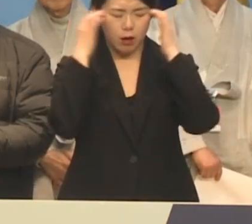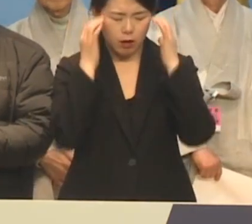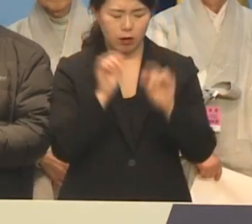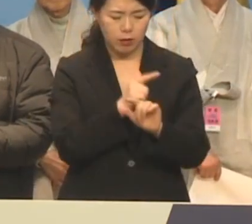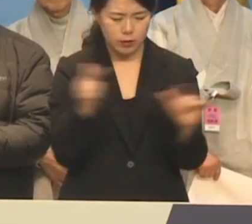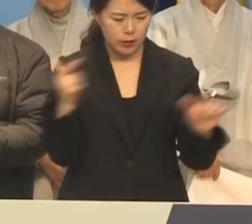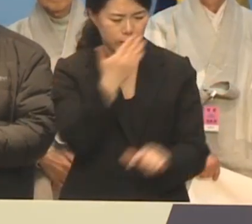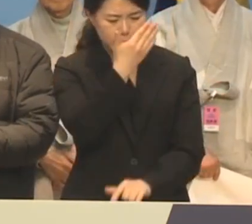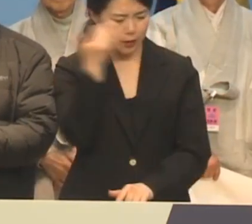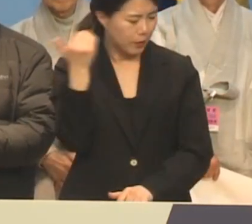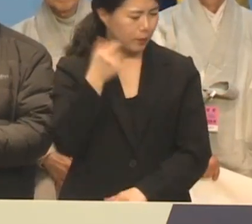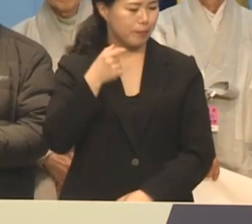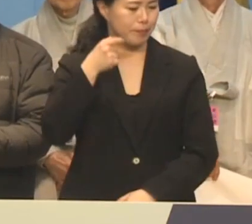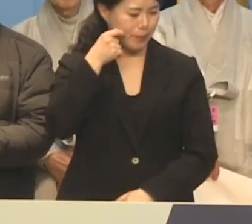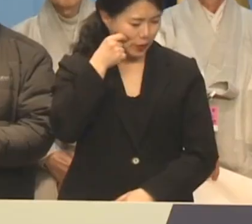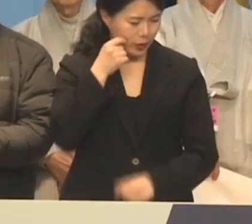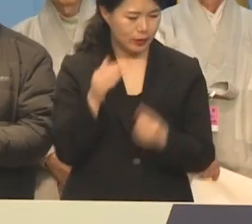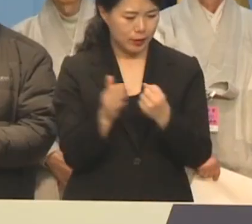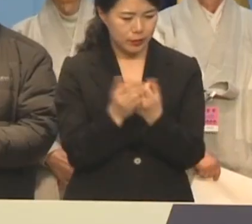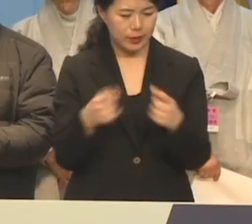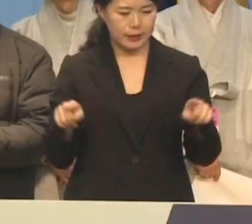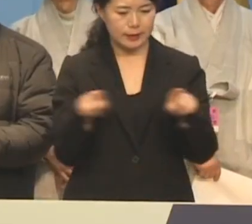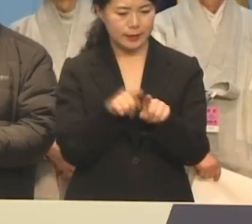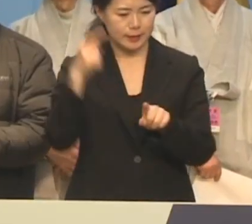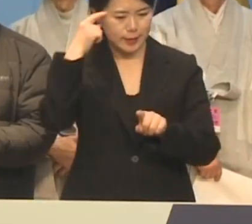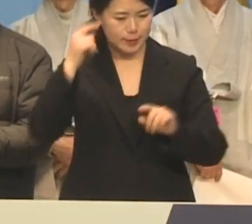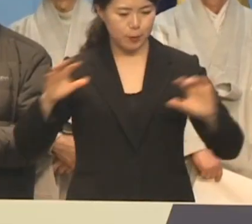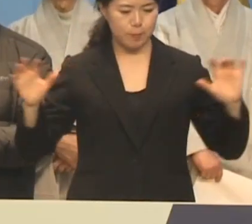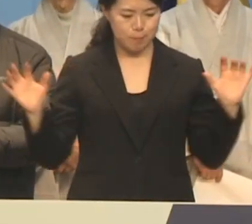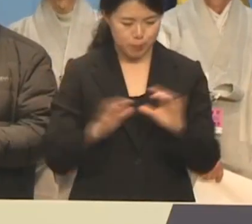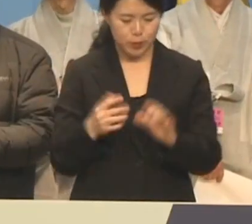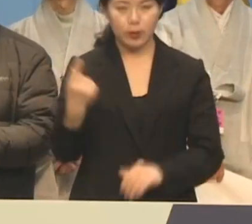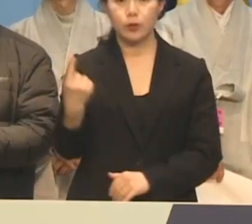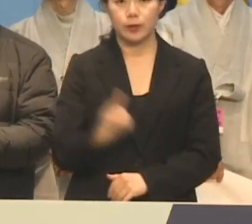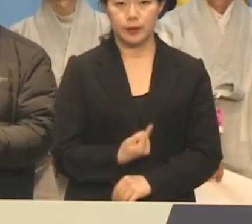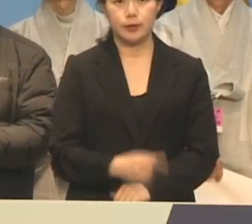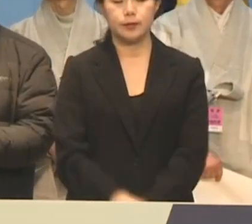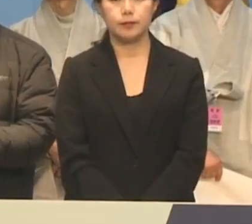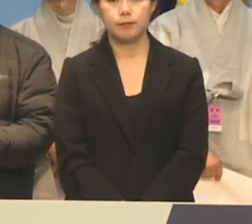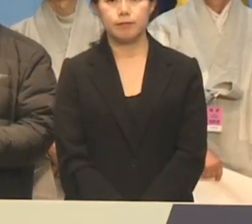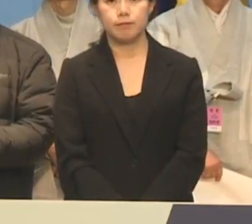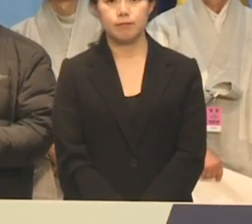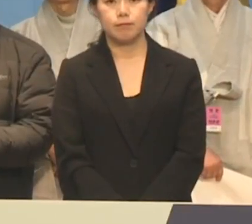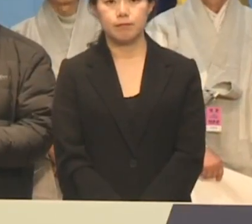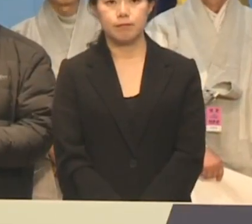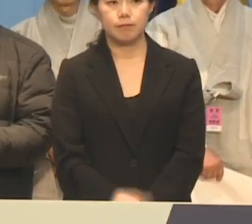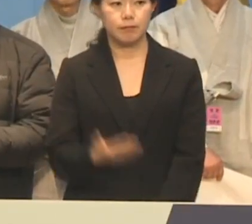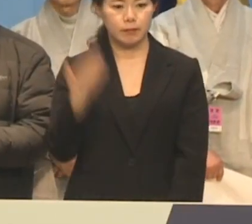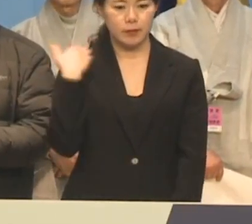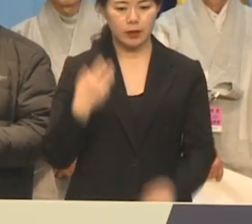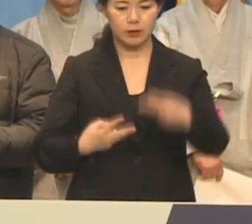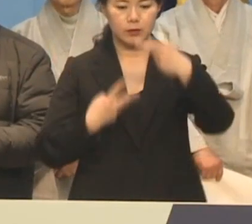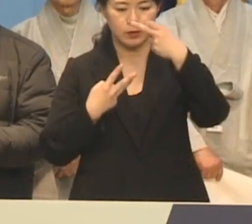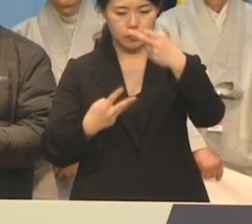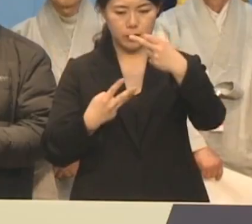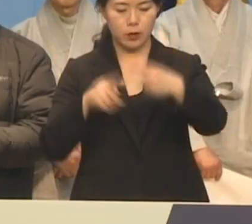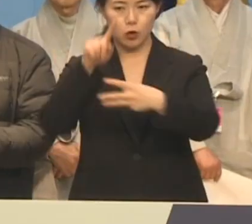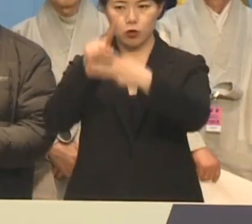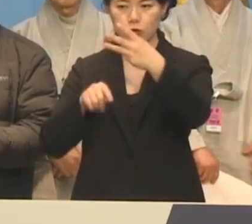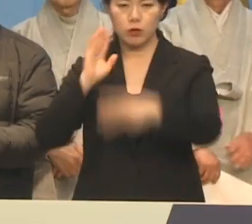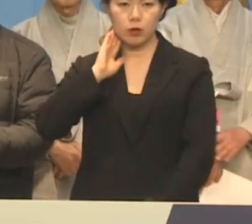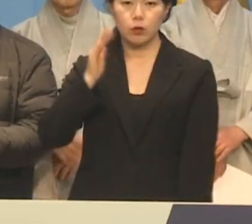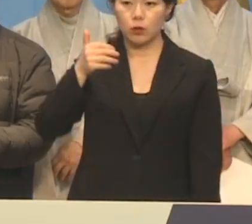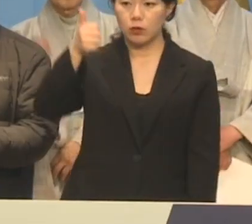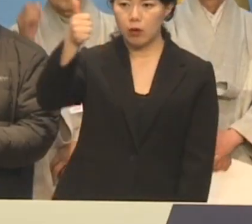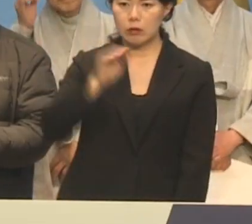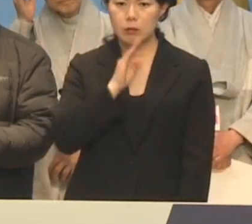이상 외면할 수 없어 함께 뜻을 모아 이 자리에 나섰습니다. 지난해 12월 3일 윤석열